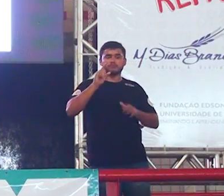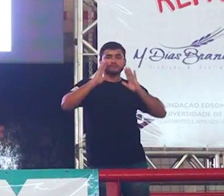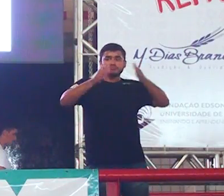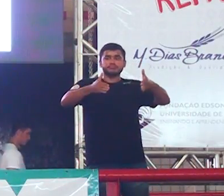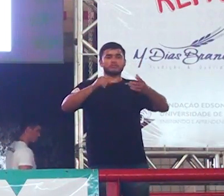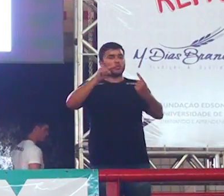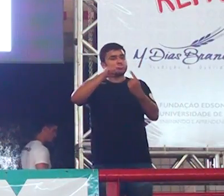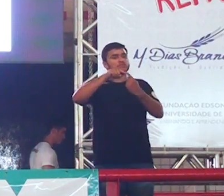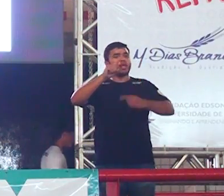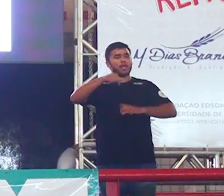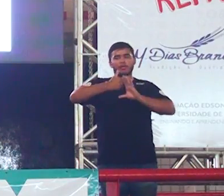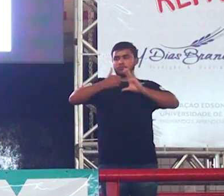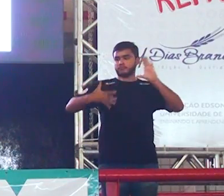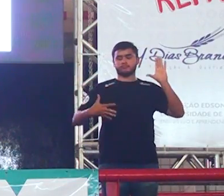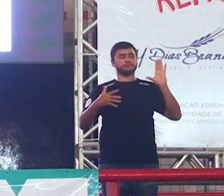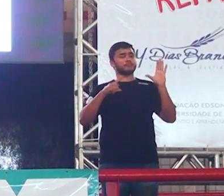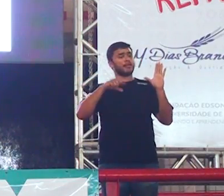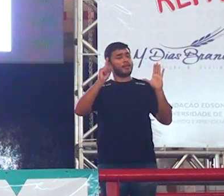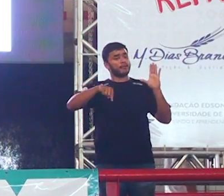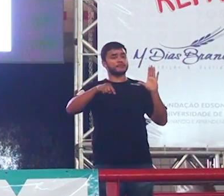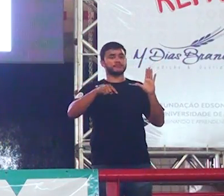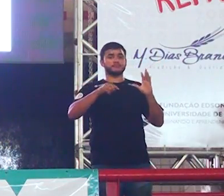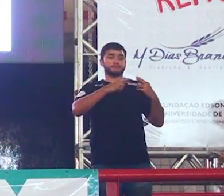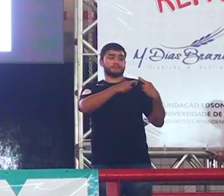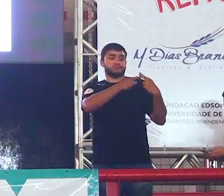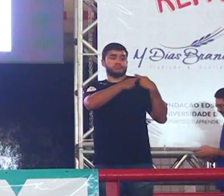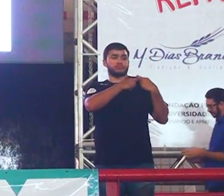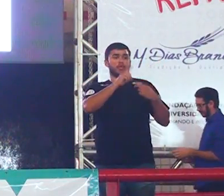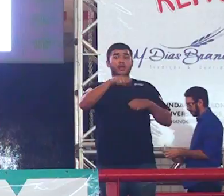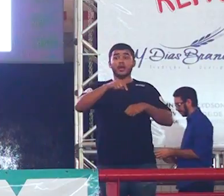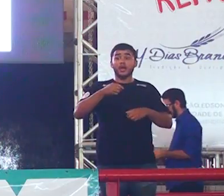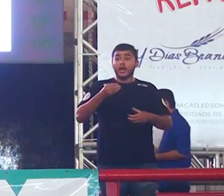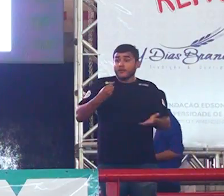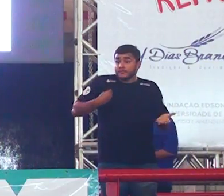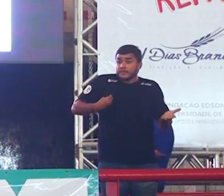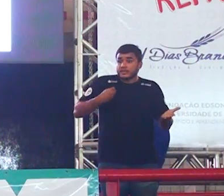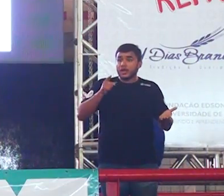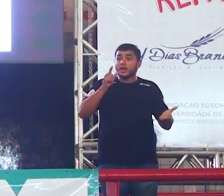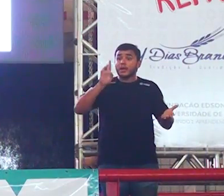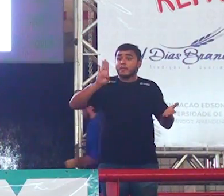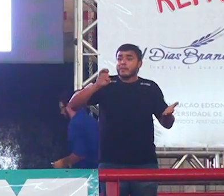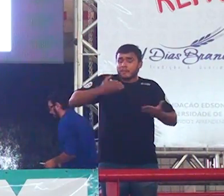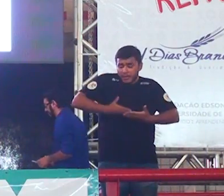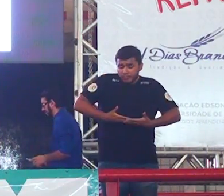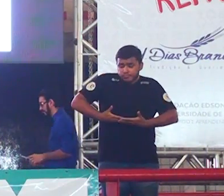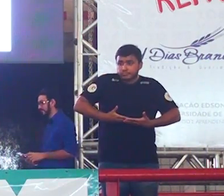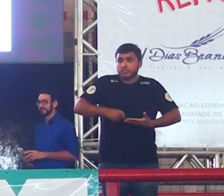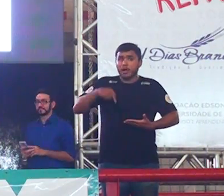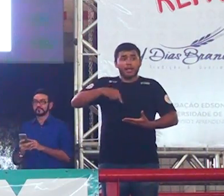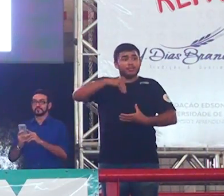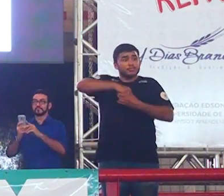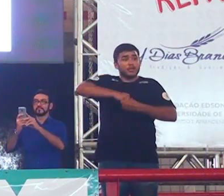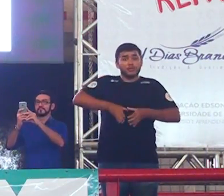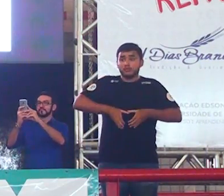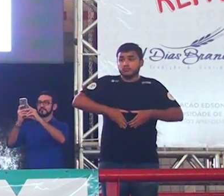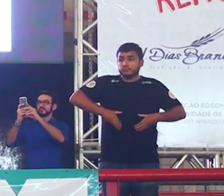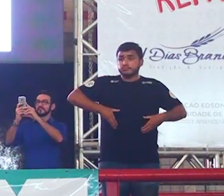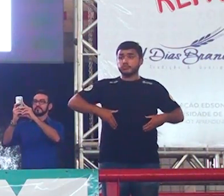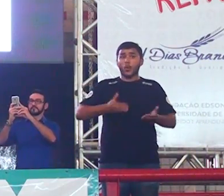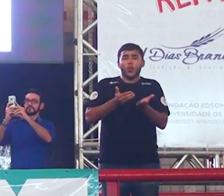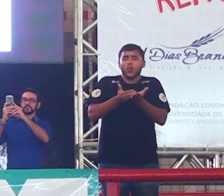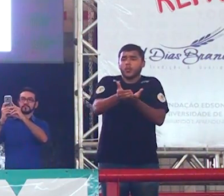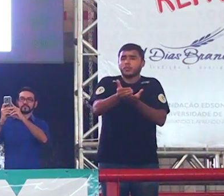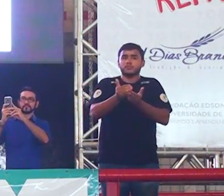Até porque é ele que vai ser quem? O responsável pela nova vida. É ele que vai abrigar e vai fazer a fase